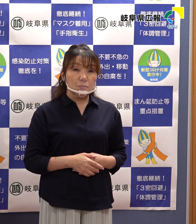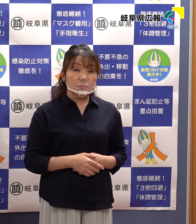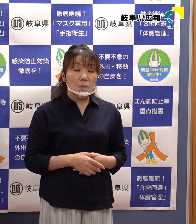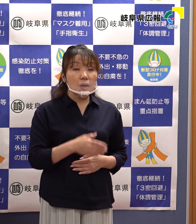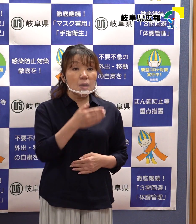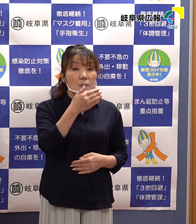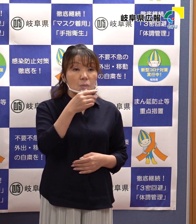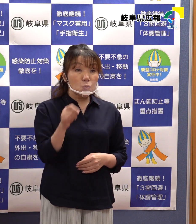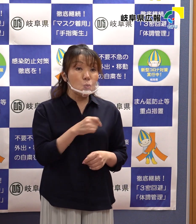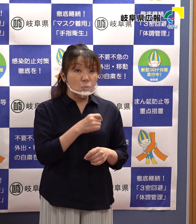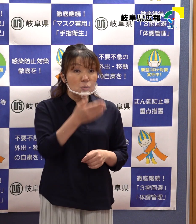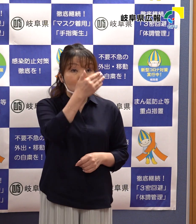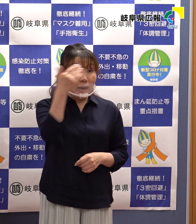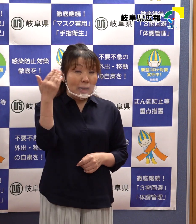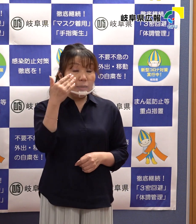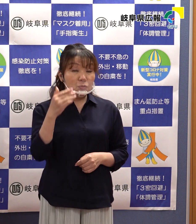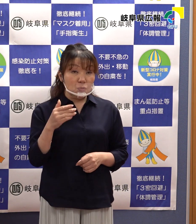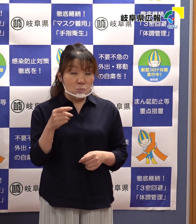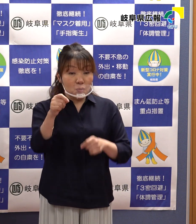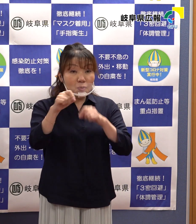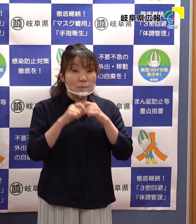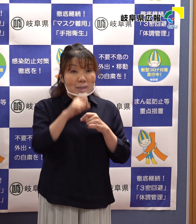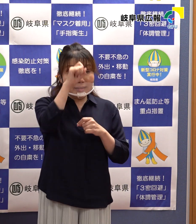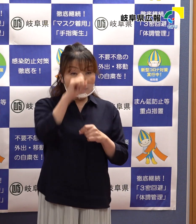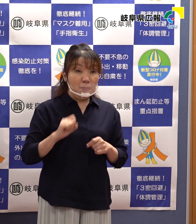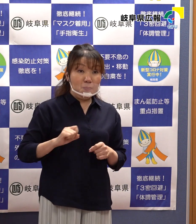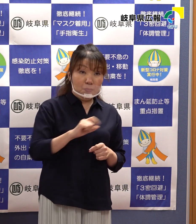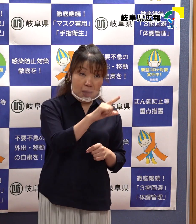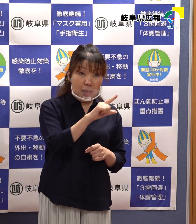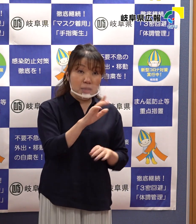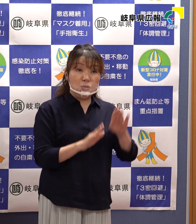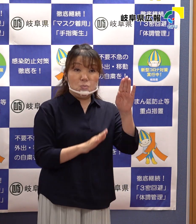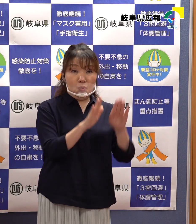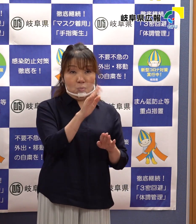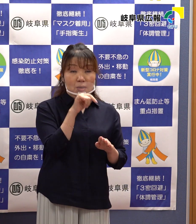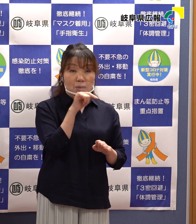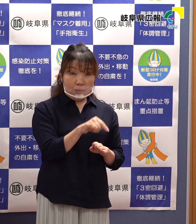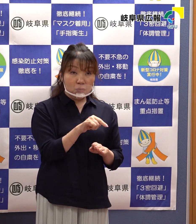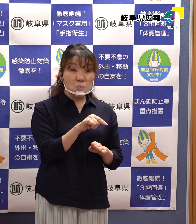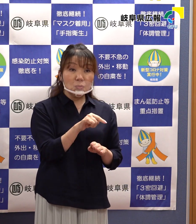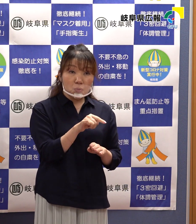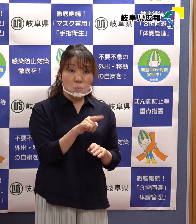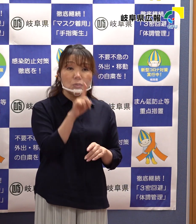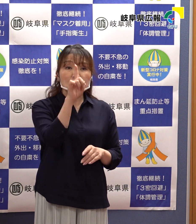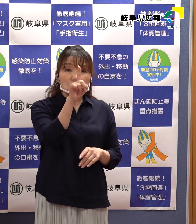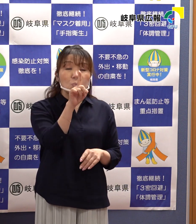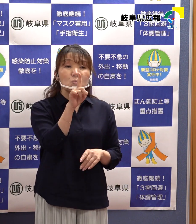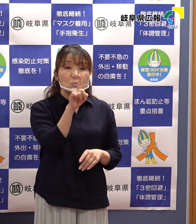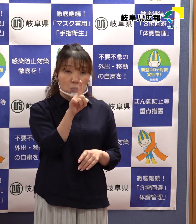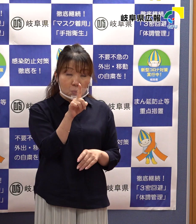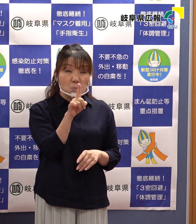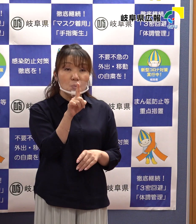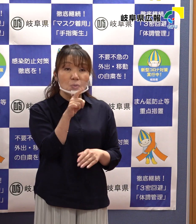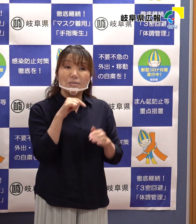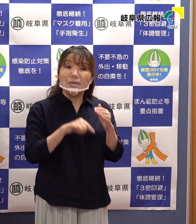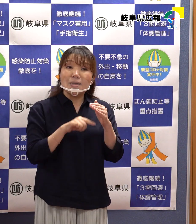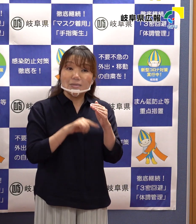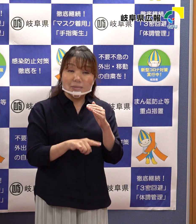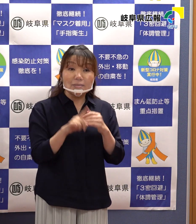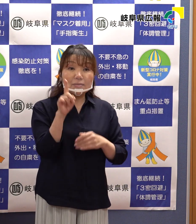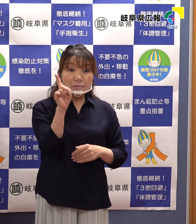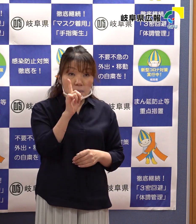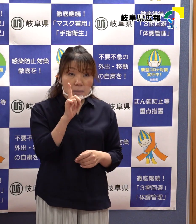若者の感染が急速に進んでいると、でその若者のその感染の一つの原因が